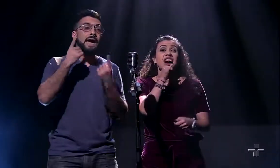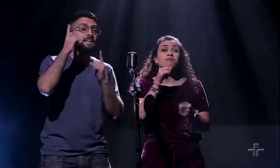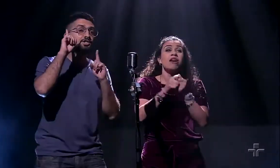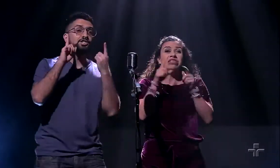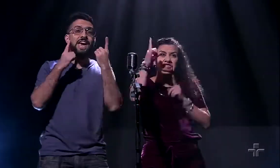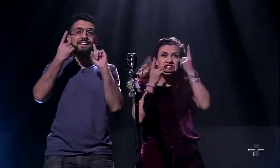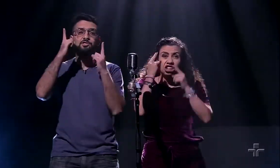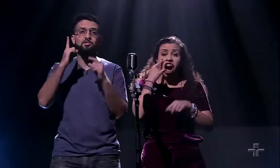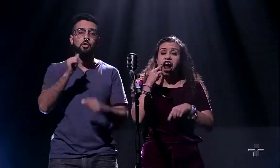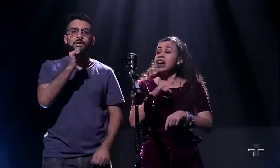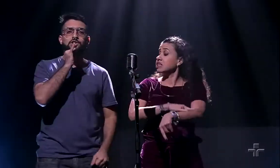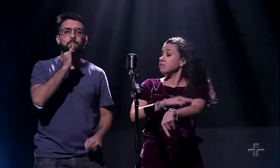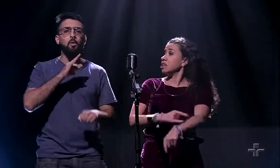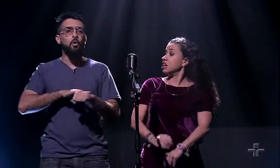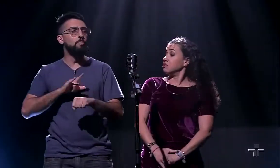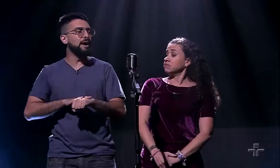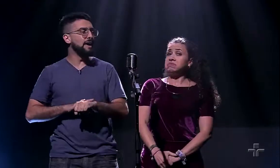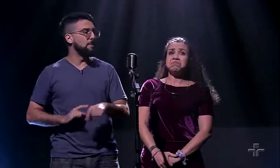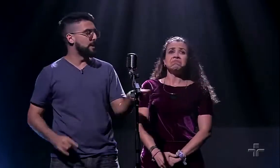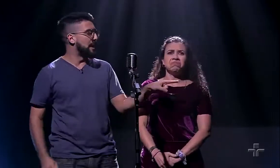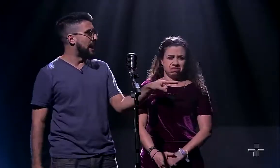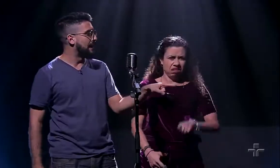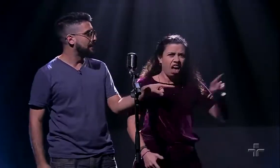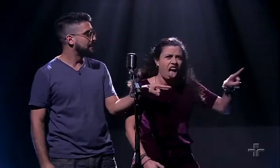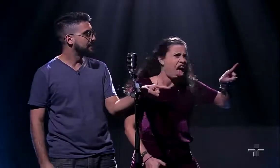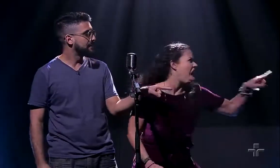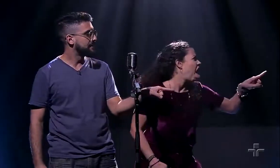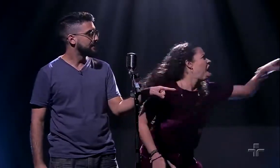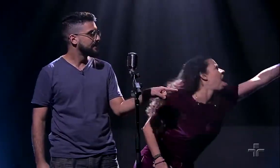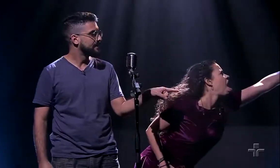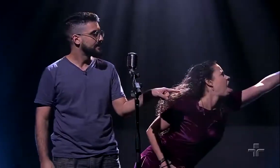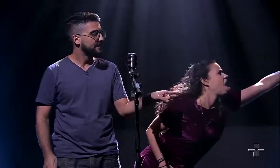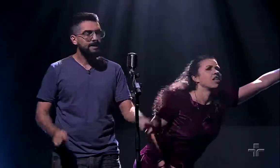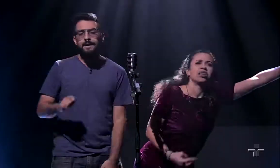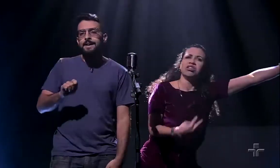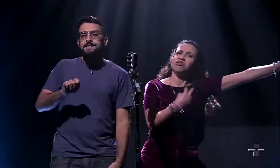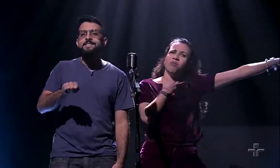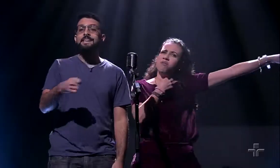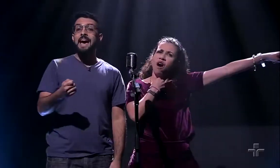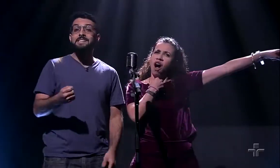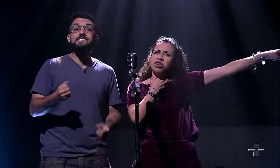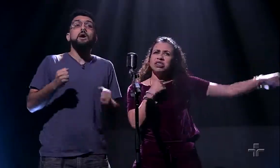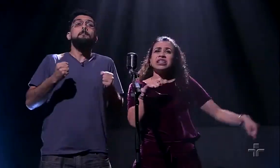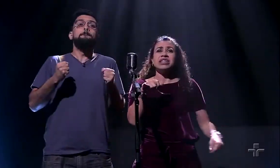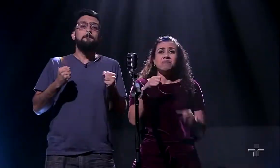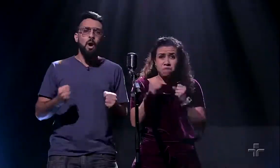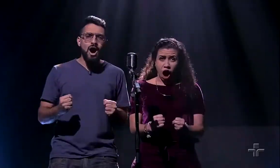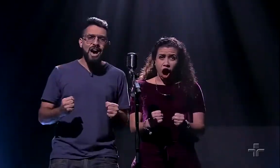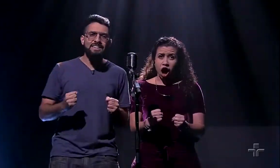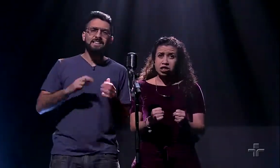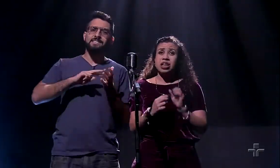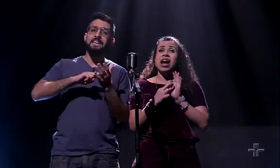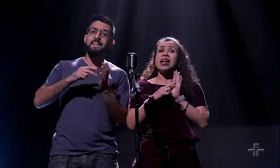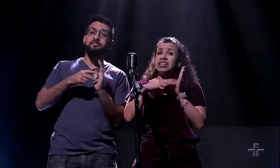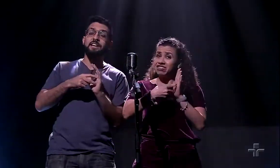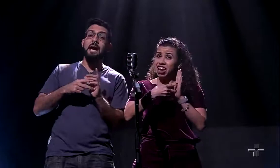gesto tipo o banheiro é pra lá sinais podem significar